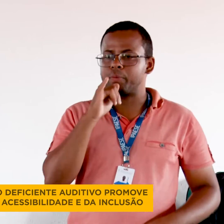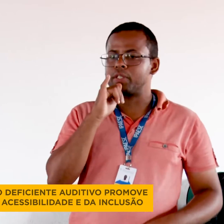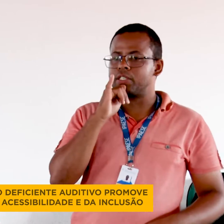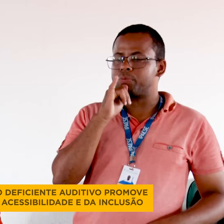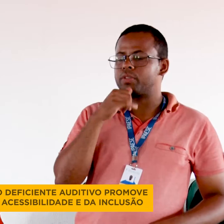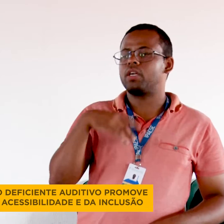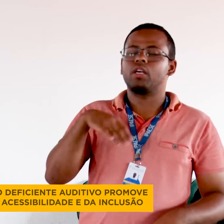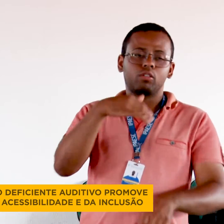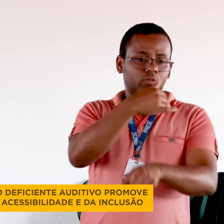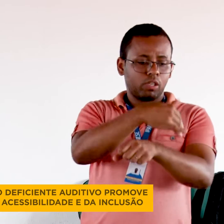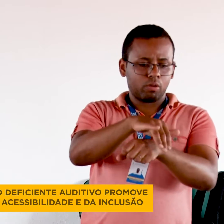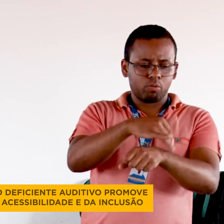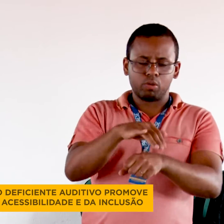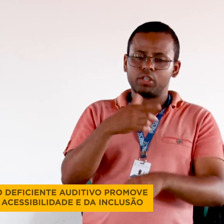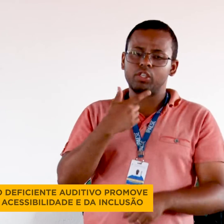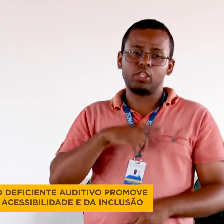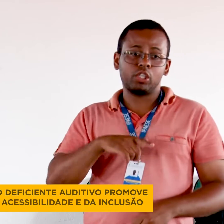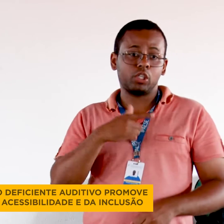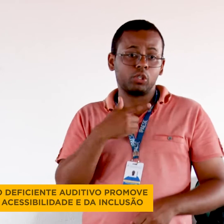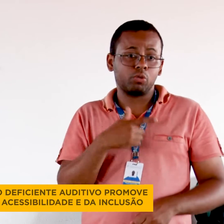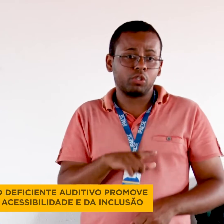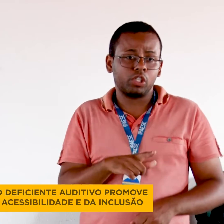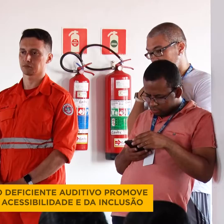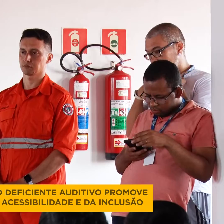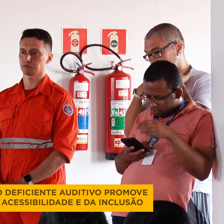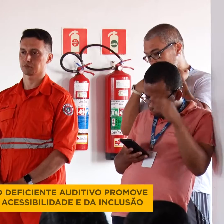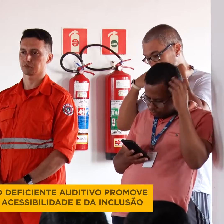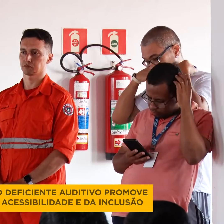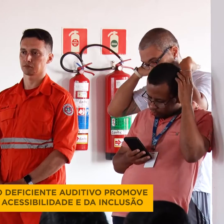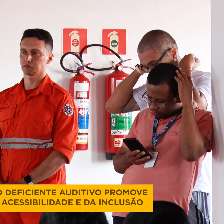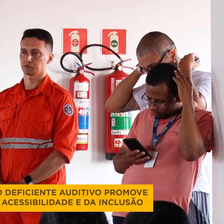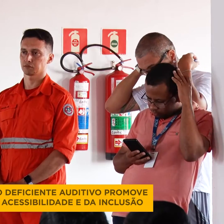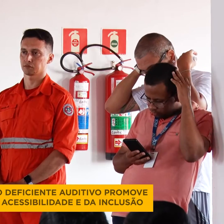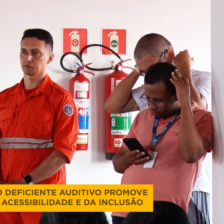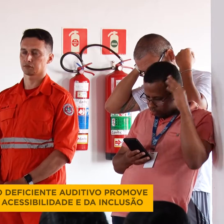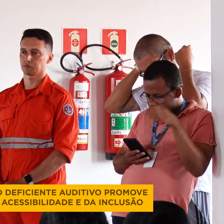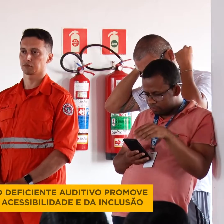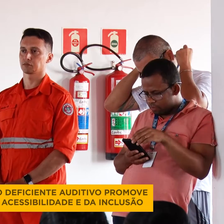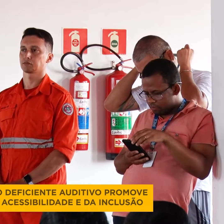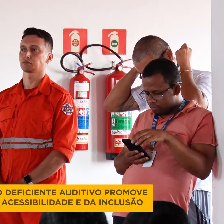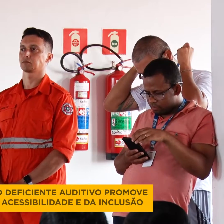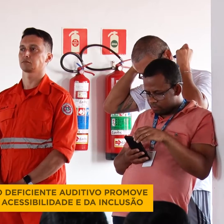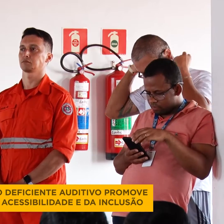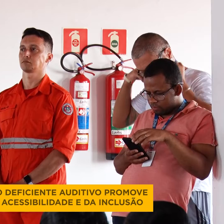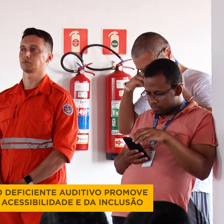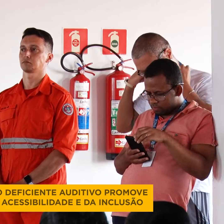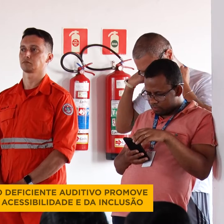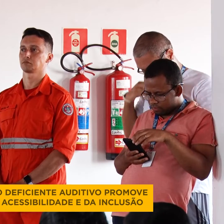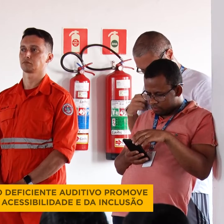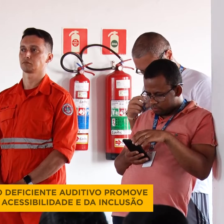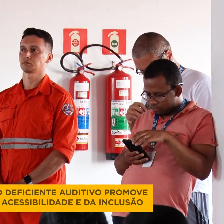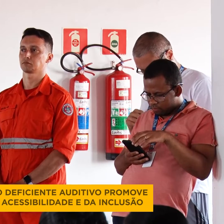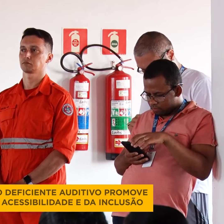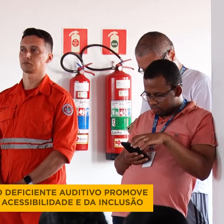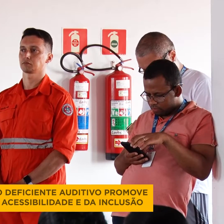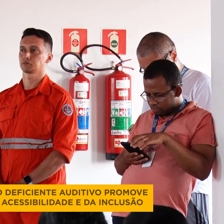de palestrar para essas pessoas ser apenas para ensinar mas também para aprender